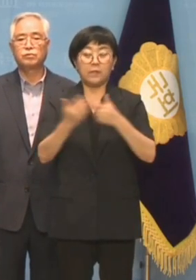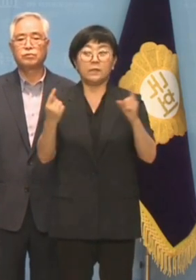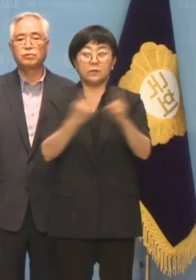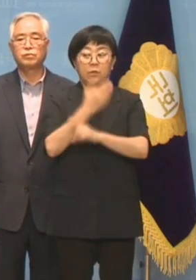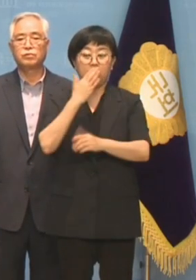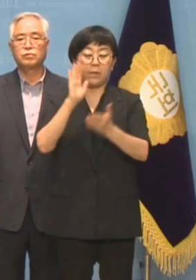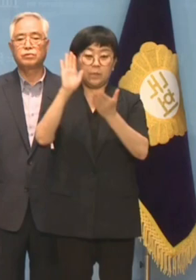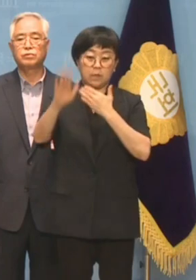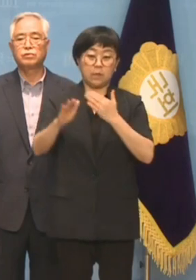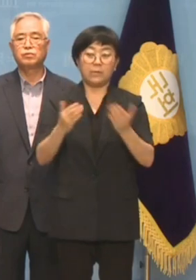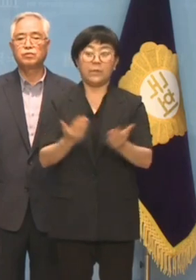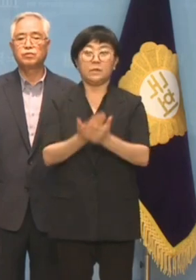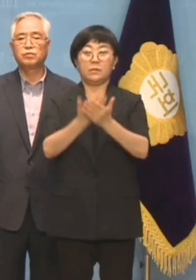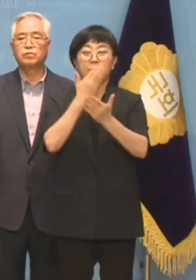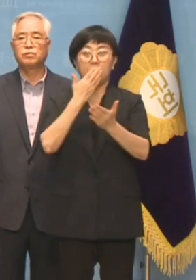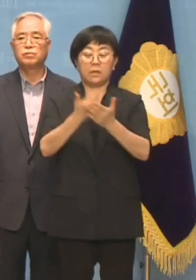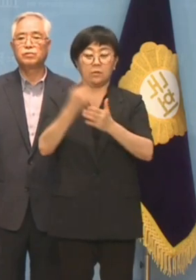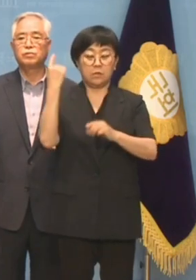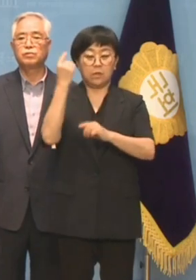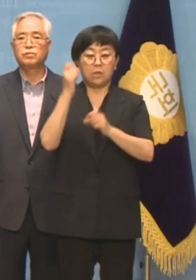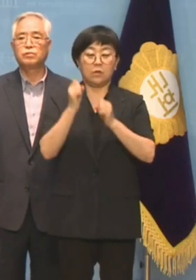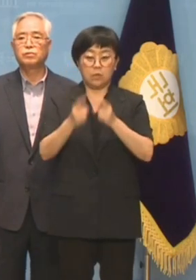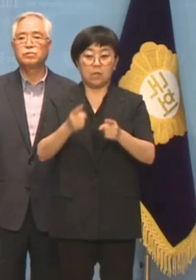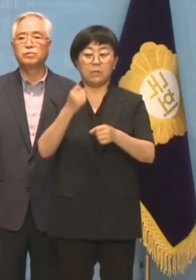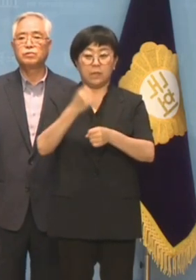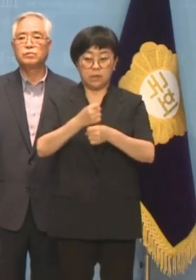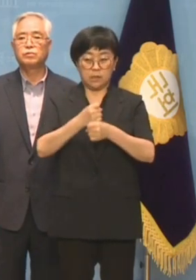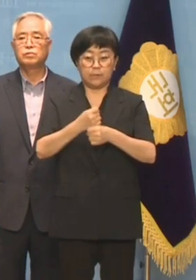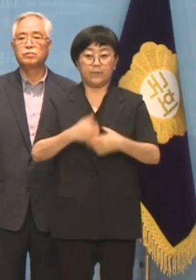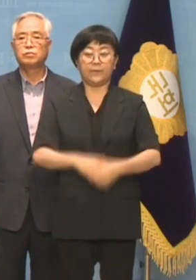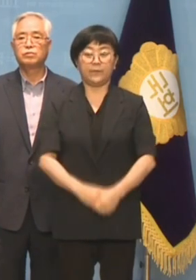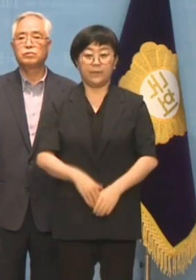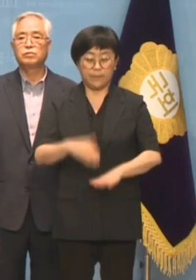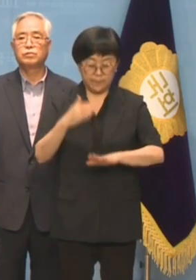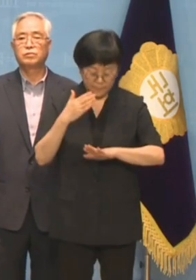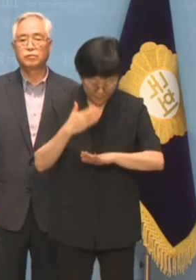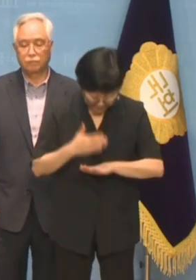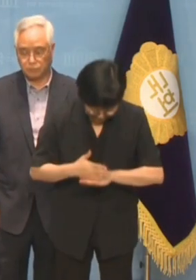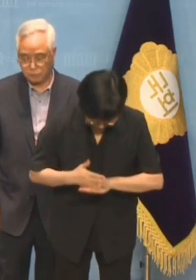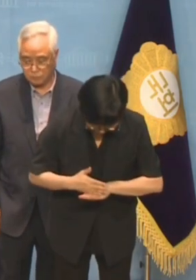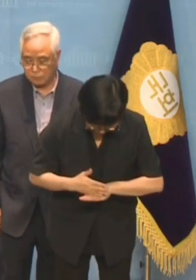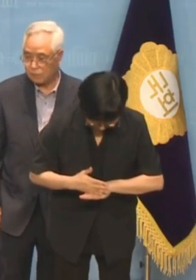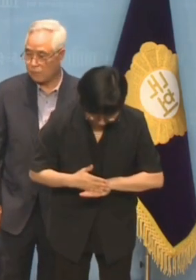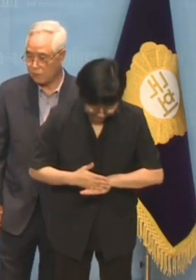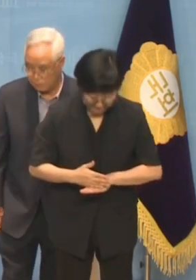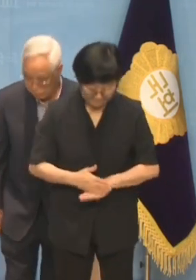있고 그래서 미래로 나갈 수 있는 그런 기회를 국회가 만들어 나가겠습니다. 고맙습니다.